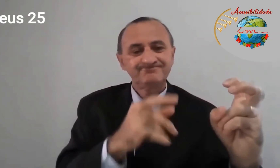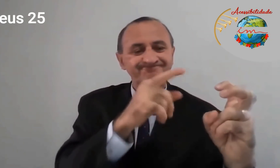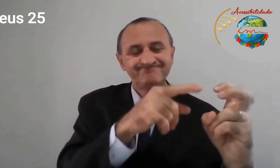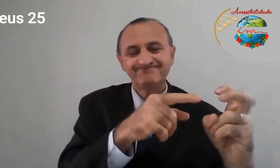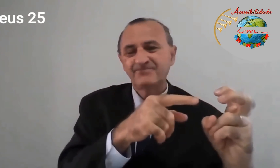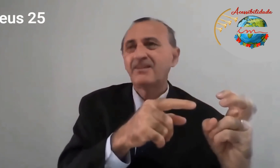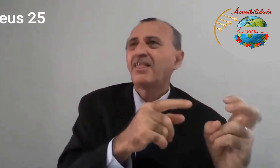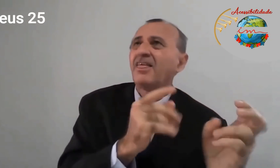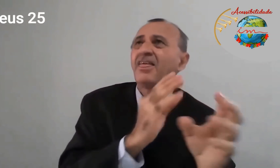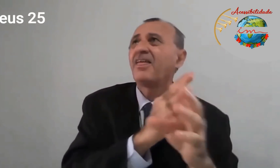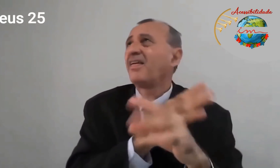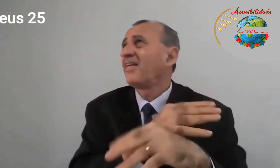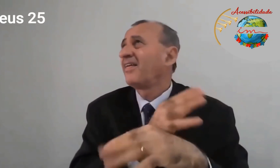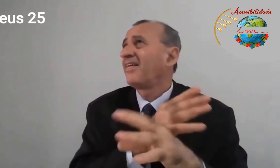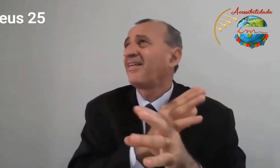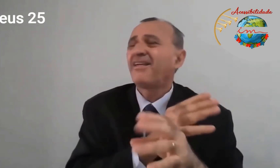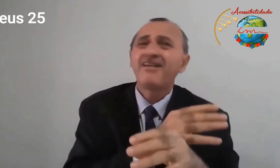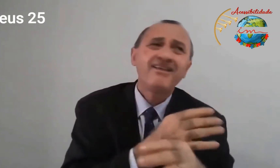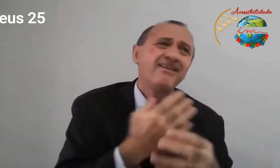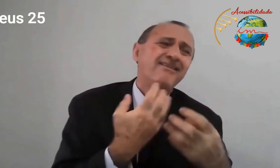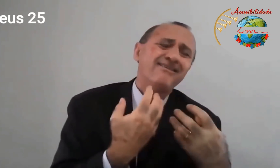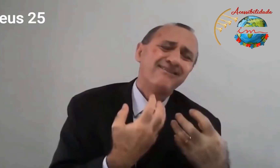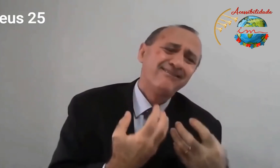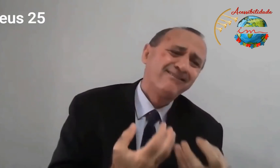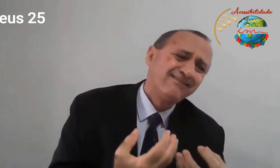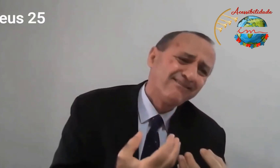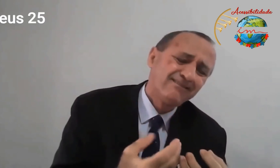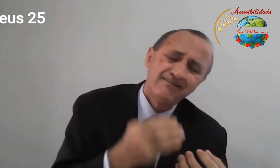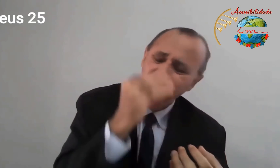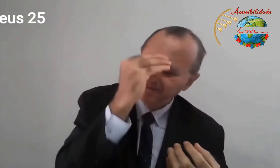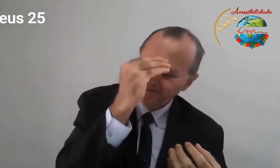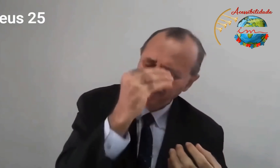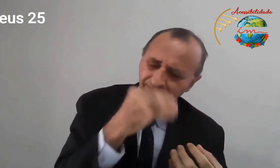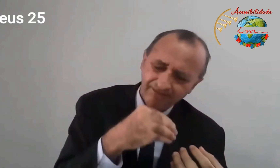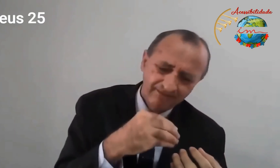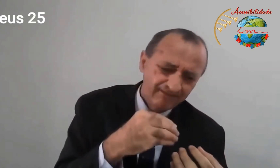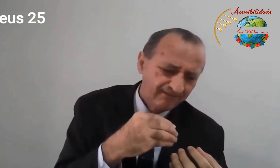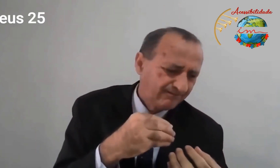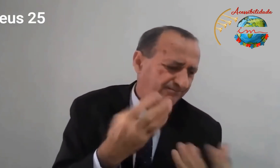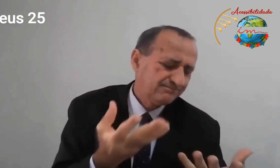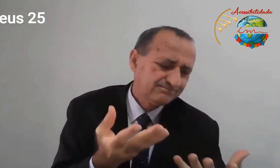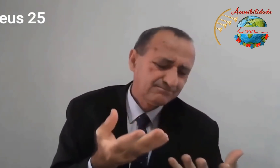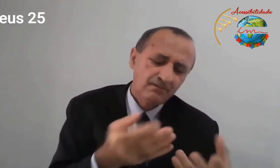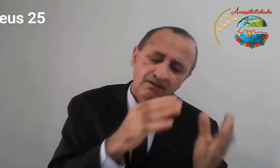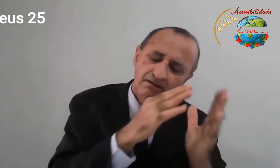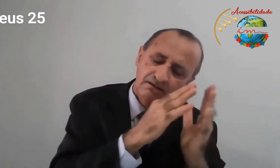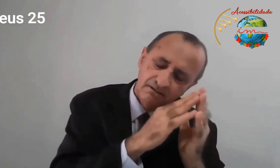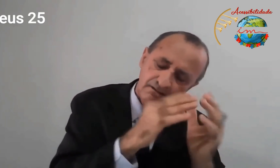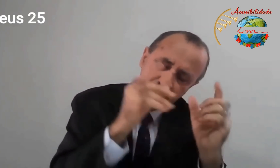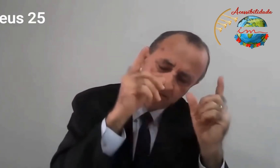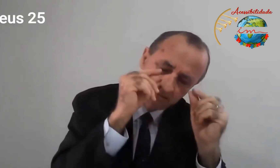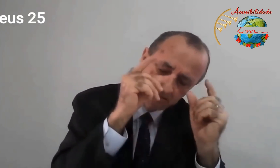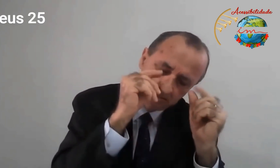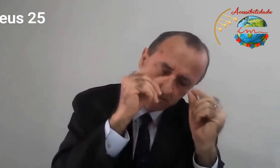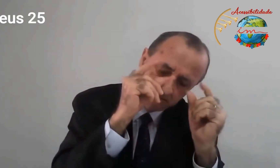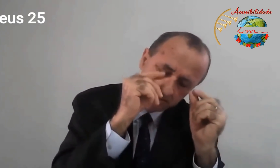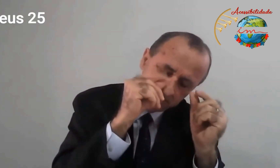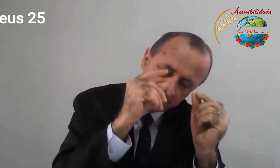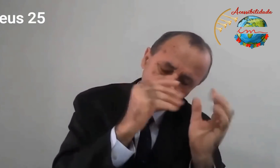virgens, 5 nércias, né, ou loucas, cansadas, né? Na verdade, todas